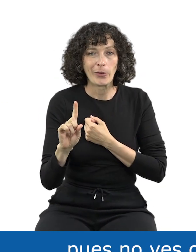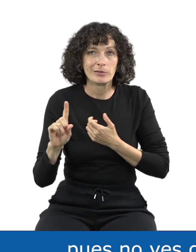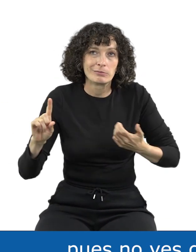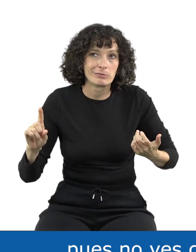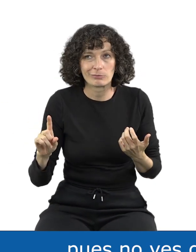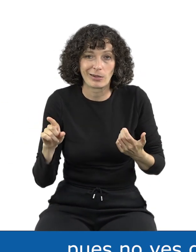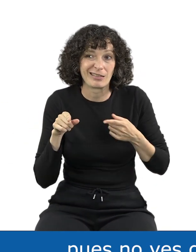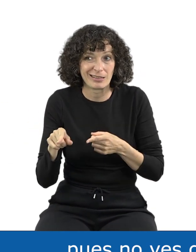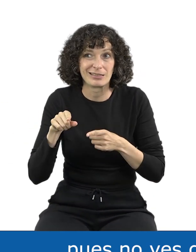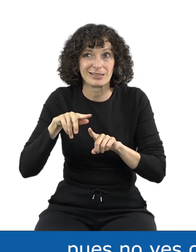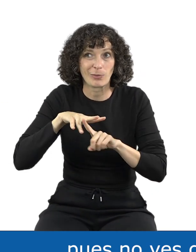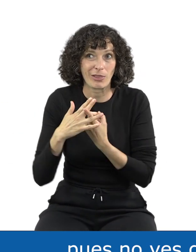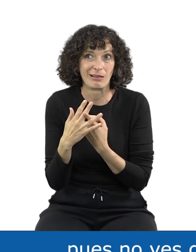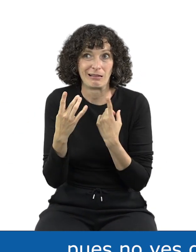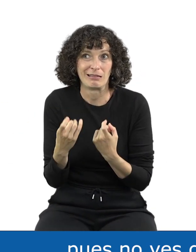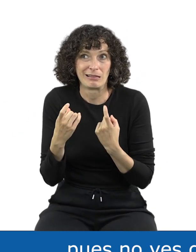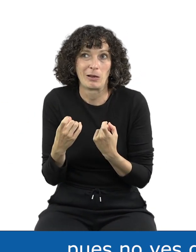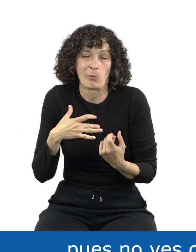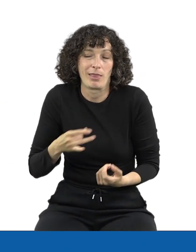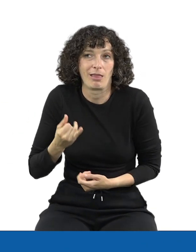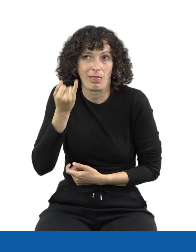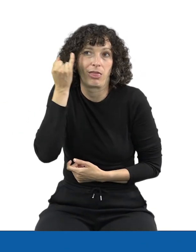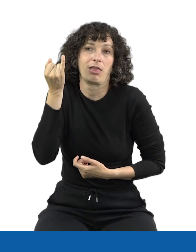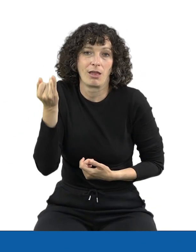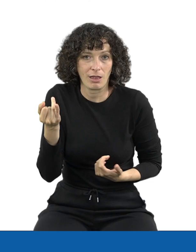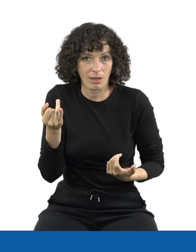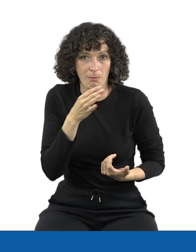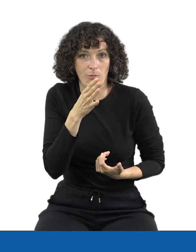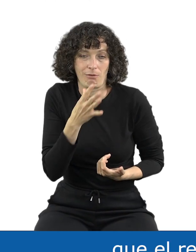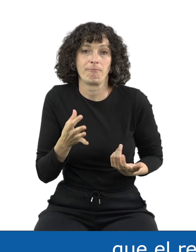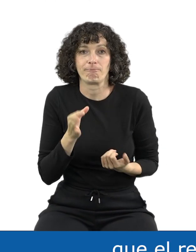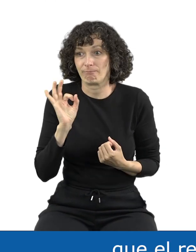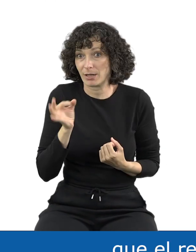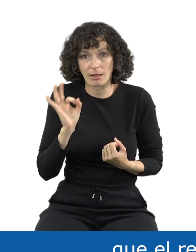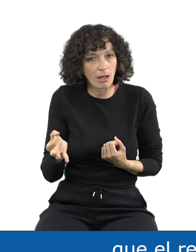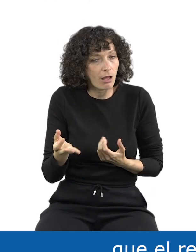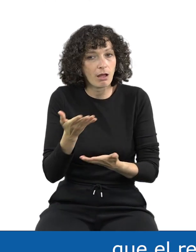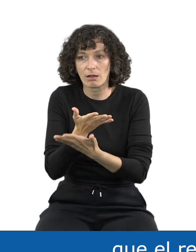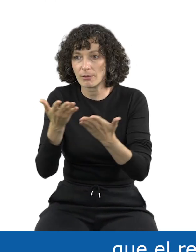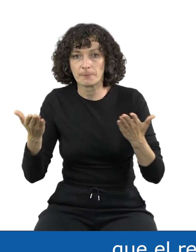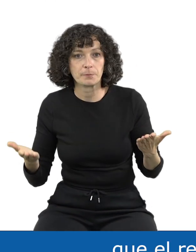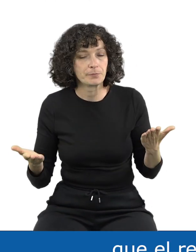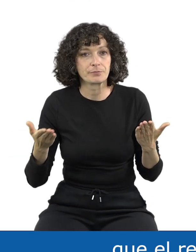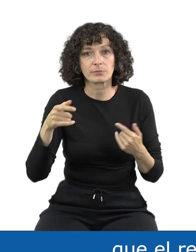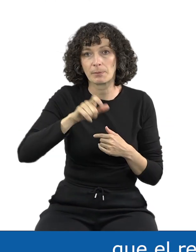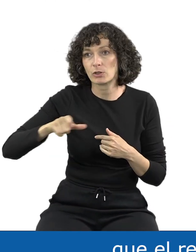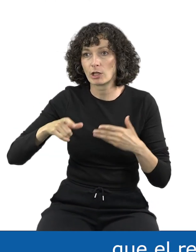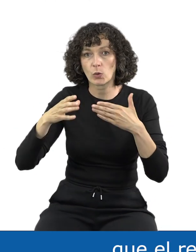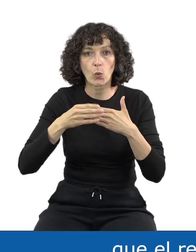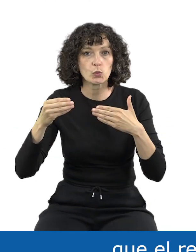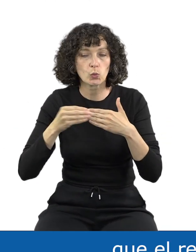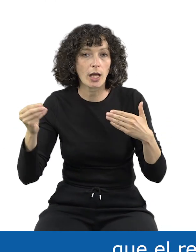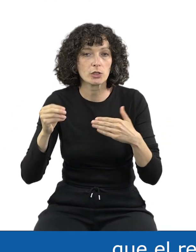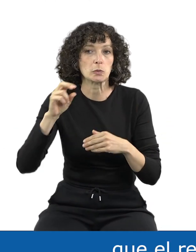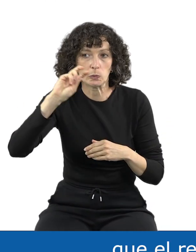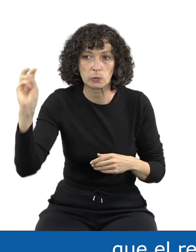ves que existe esa necesidad en el día a día, porque sí que es cierto que en el resto de los usuarios,